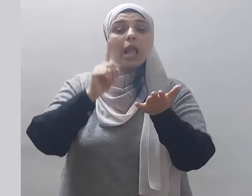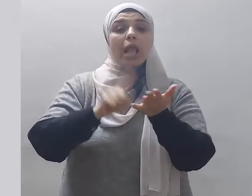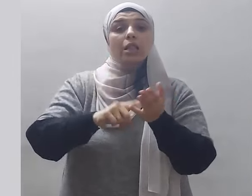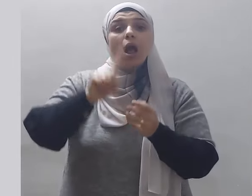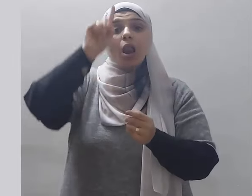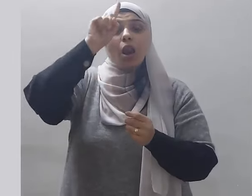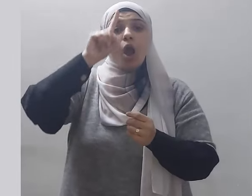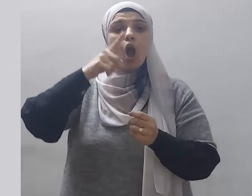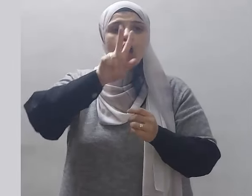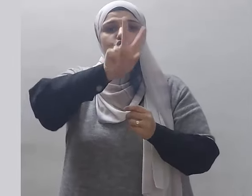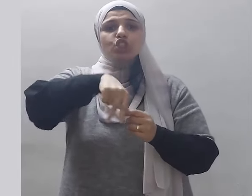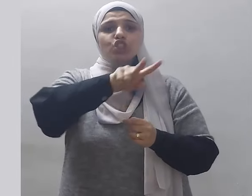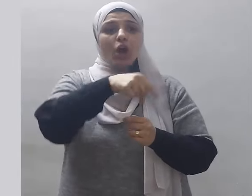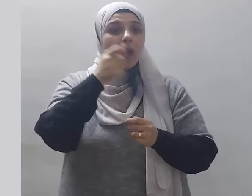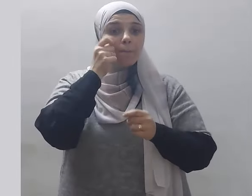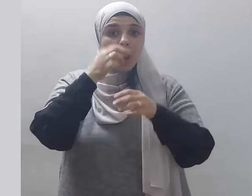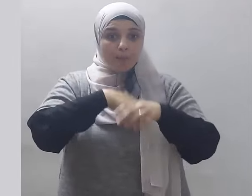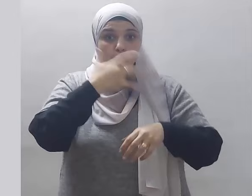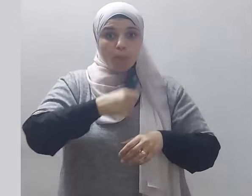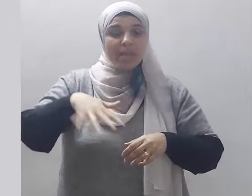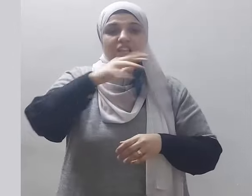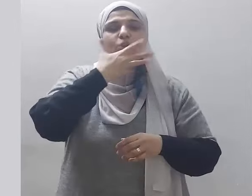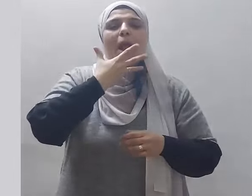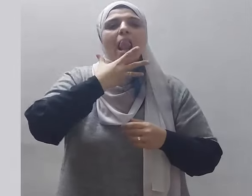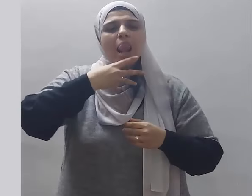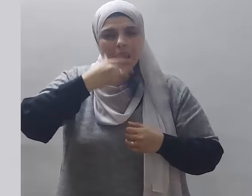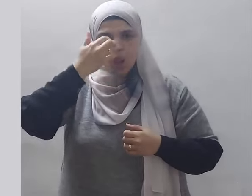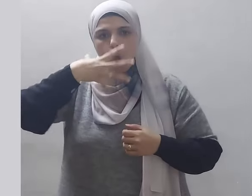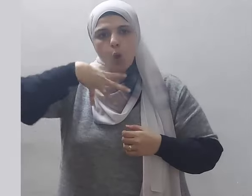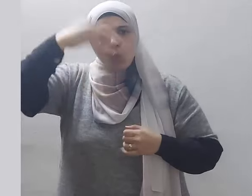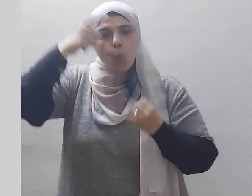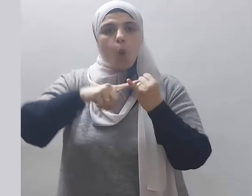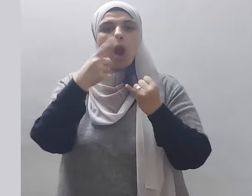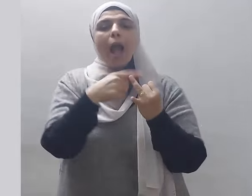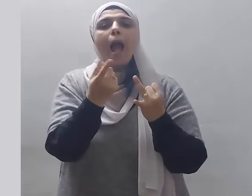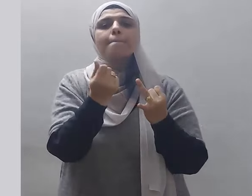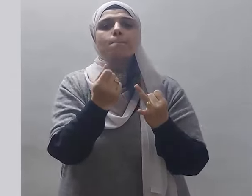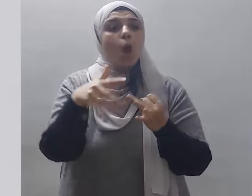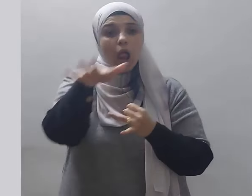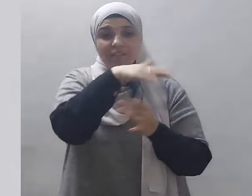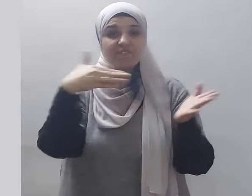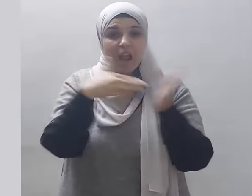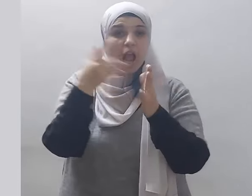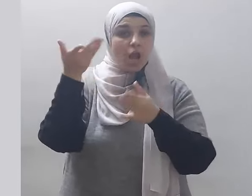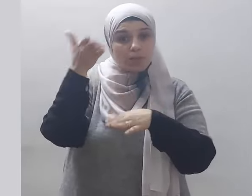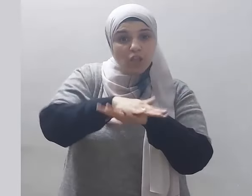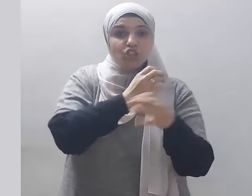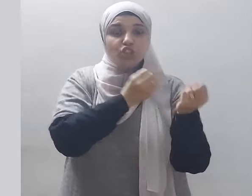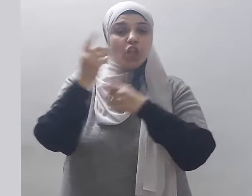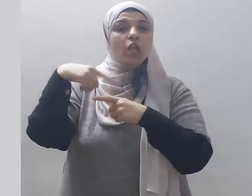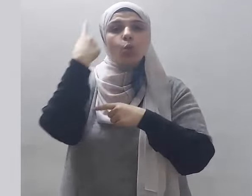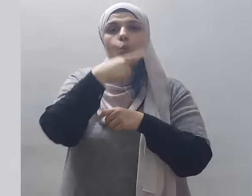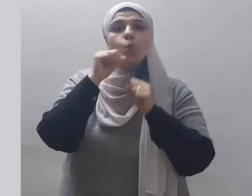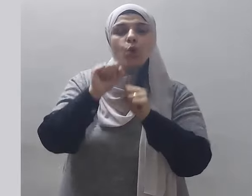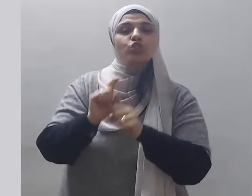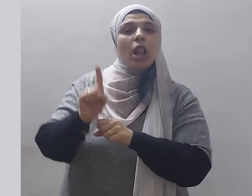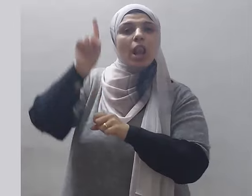من المؤمنين انفسهم واموالهم بان لهم الجنه يقاتلون في سبيل الله